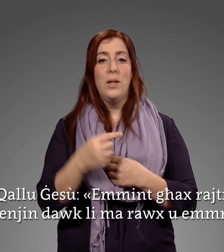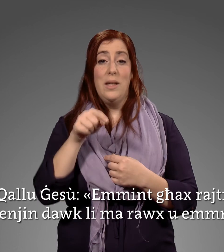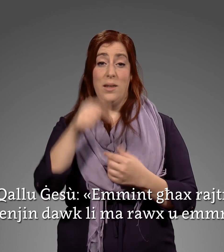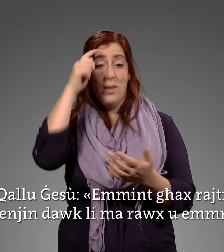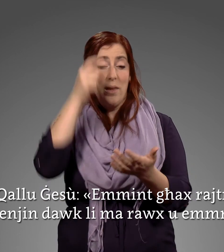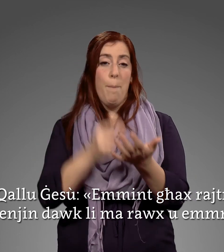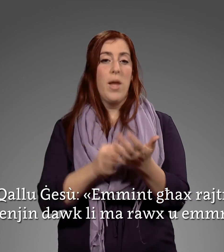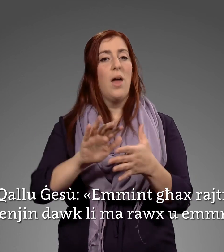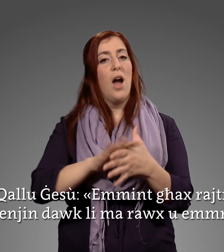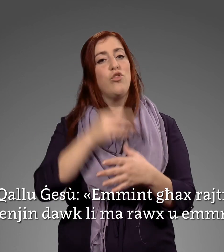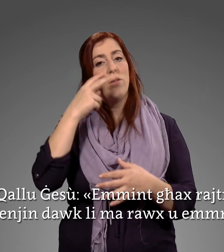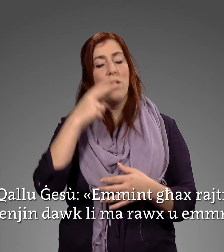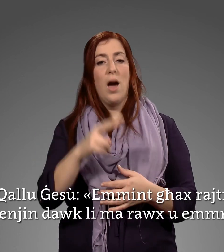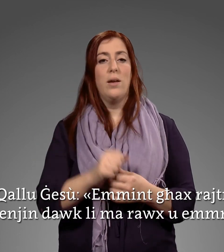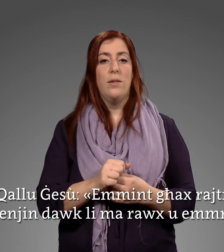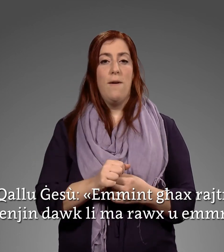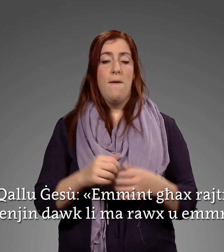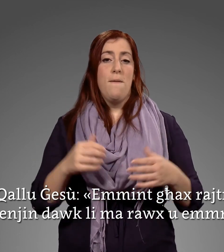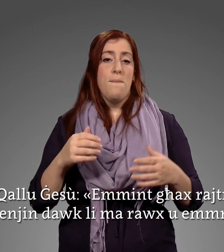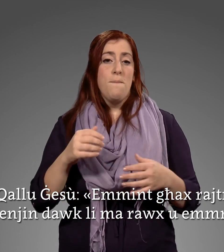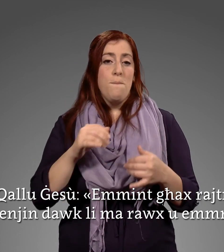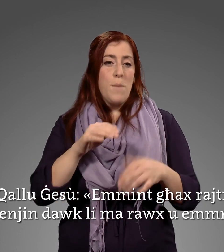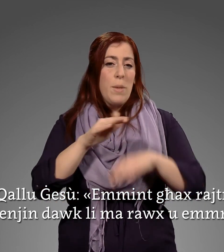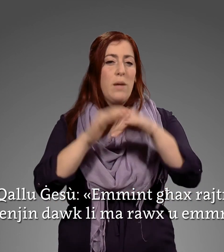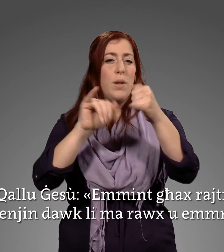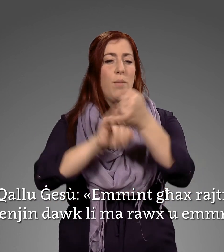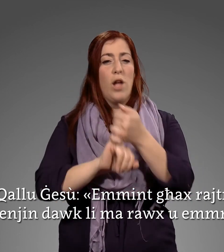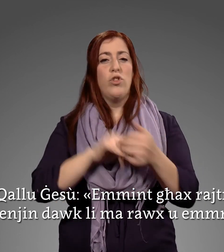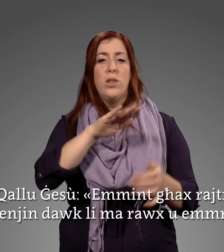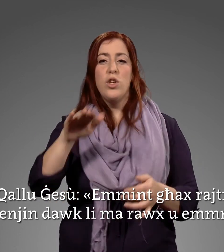rajtni. Ħenjin dawk li ma rawx u emnu.